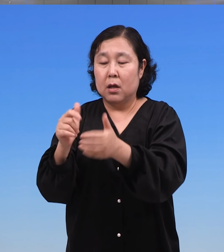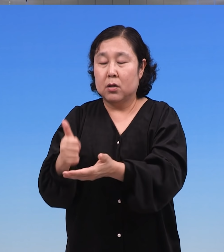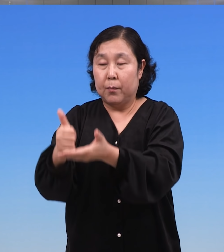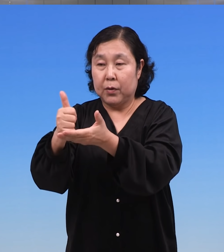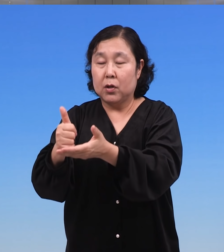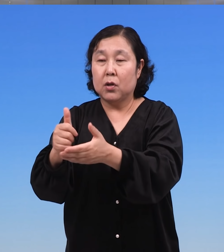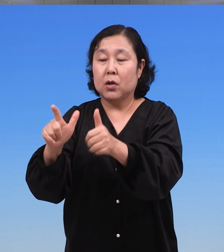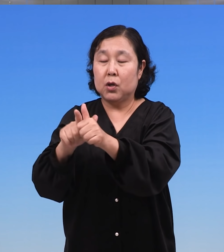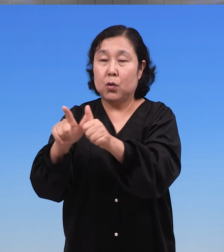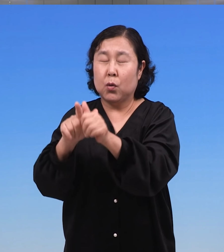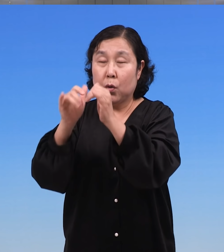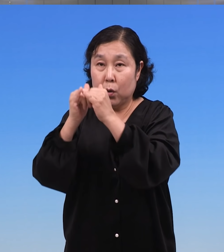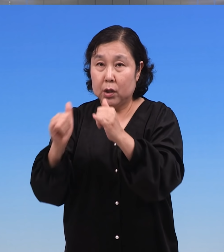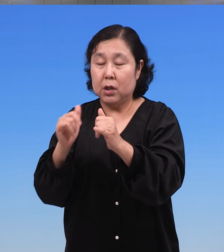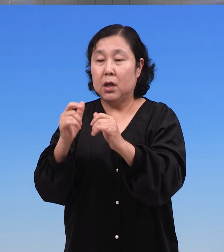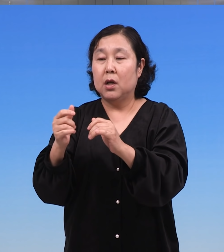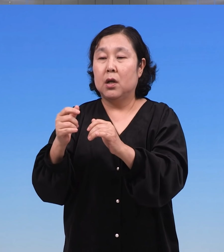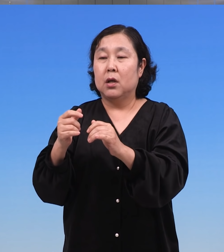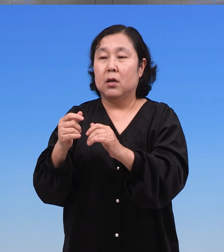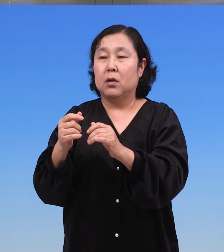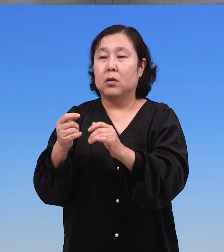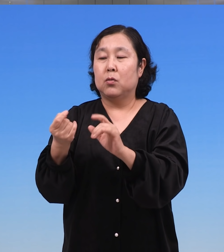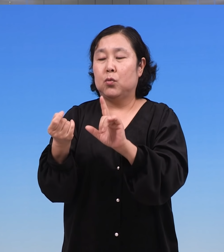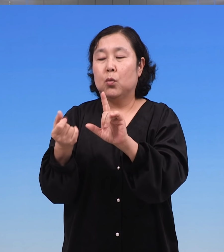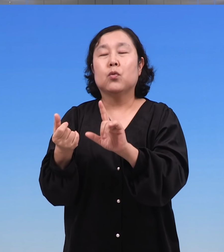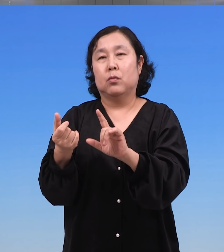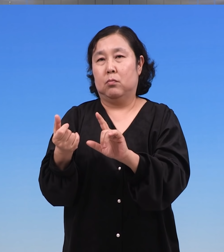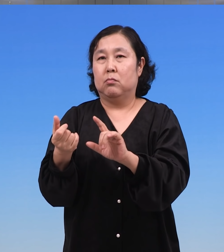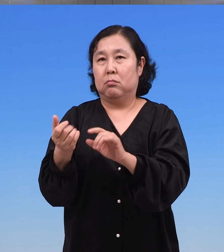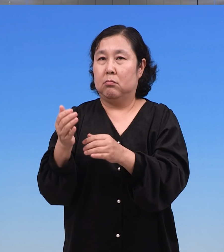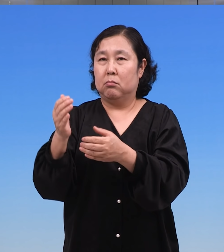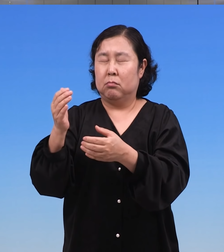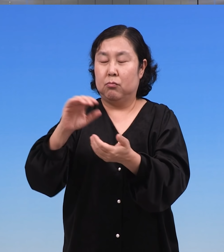기독교인들이 덜 죽었더라. 이게 복음의 정신 아닙니까?